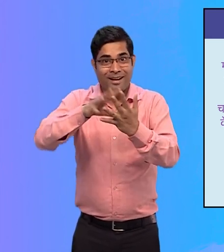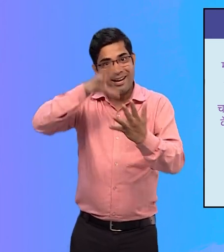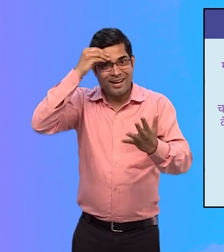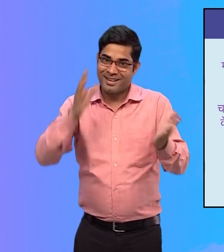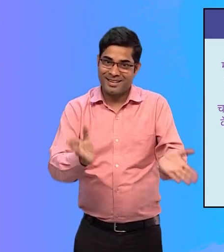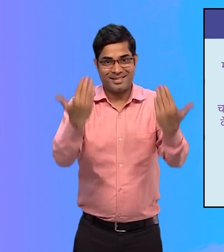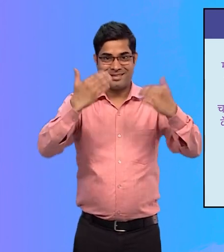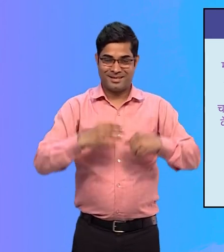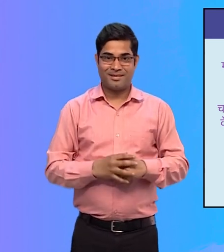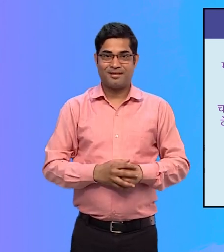झाल